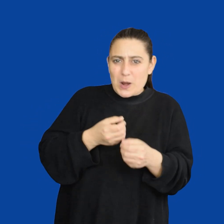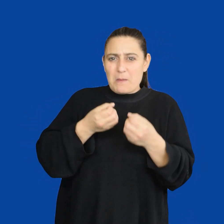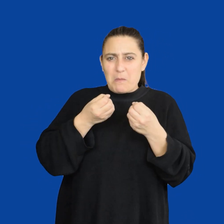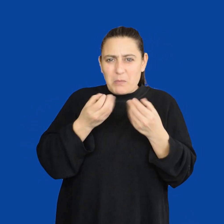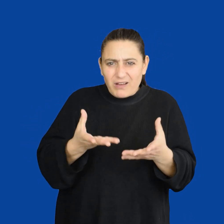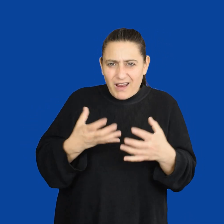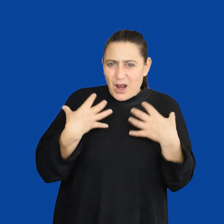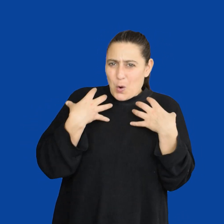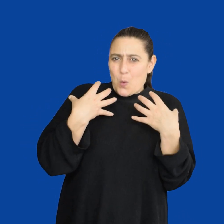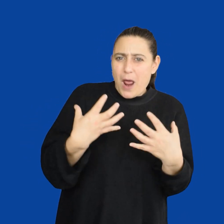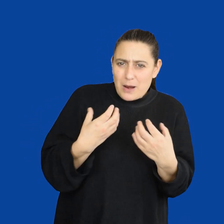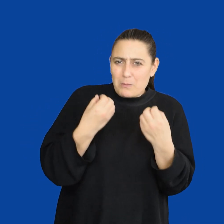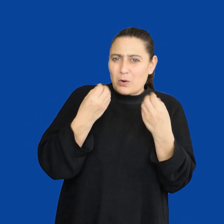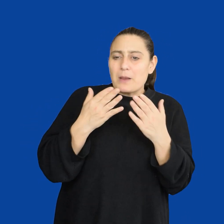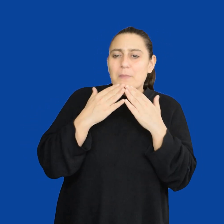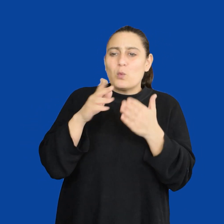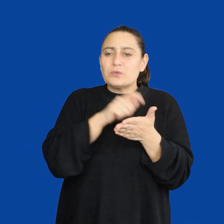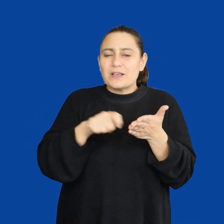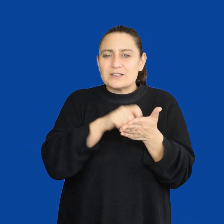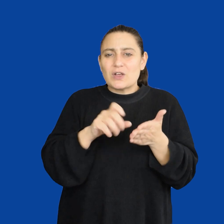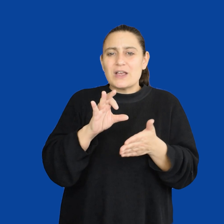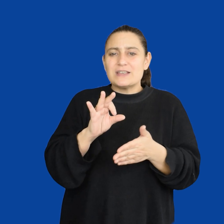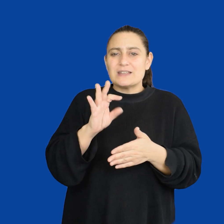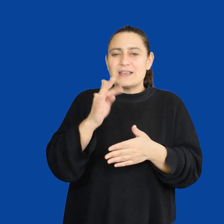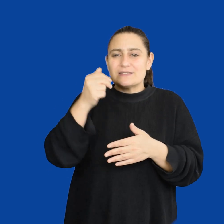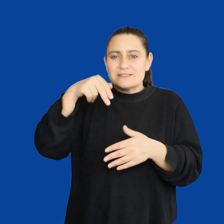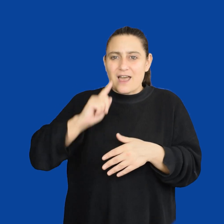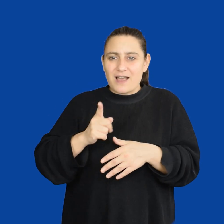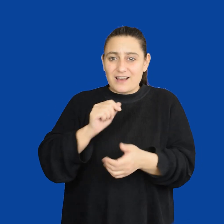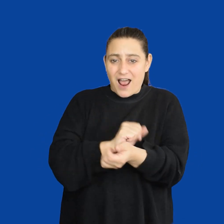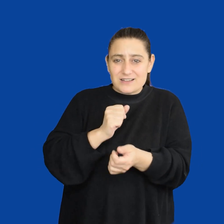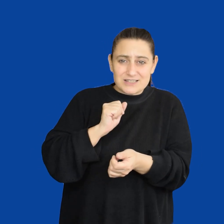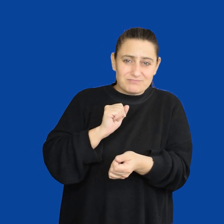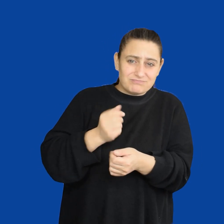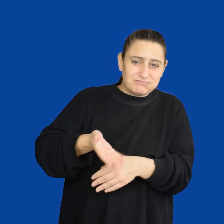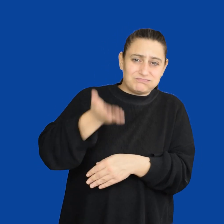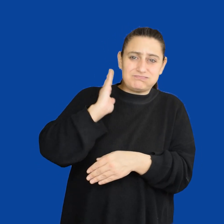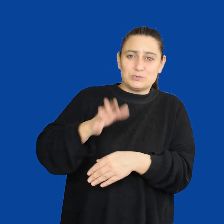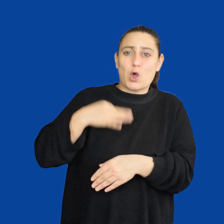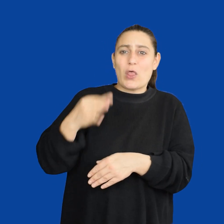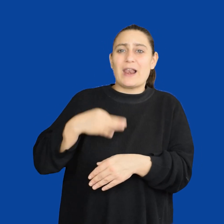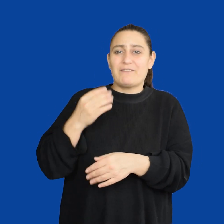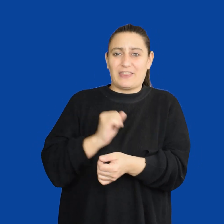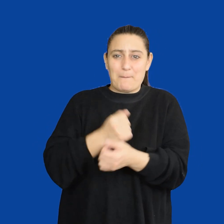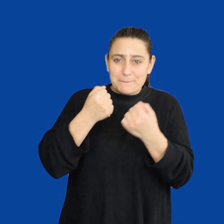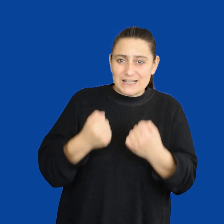las crueldades? Pregunta el escritor a Stangl, encarcelado de por vida en la prisión de Düsseldorf, y